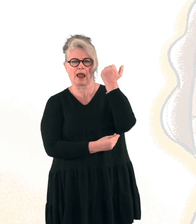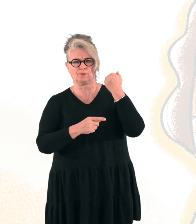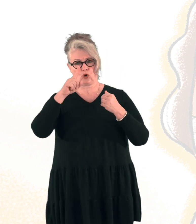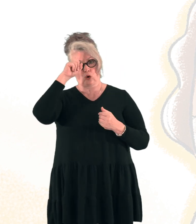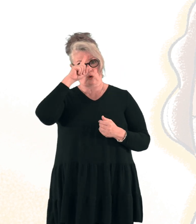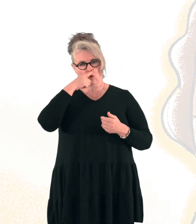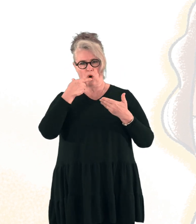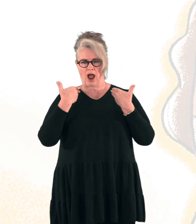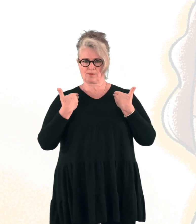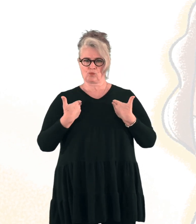moi